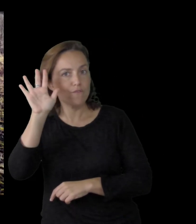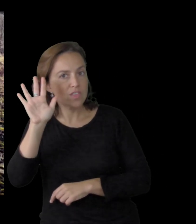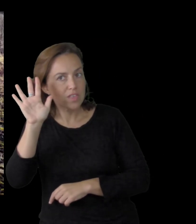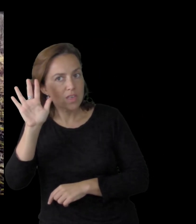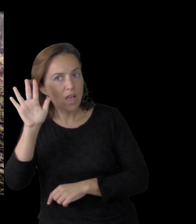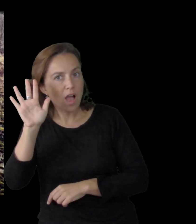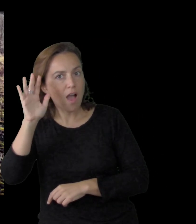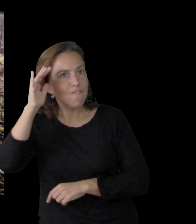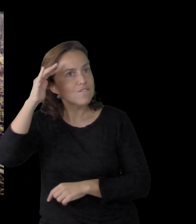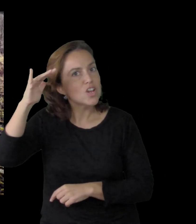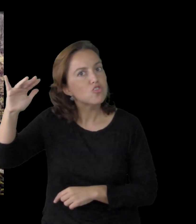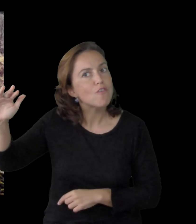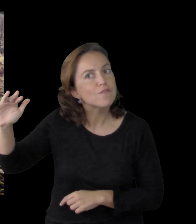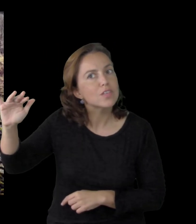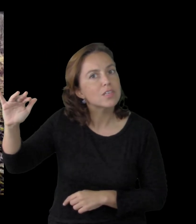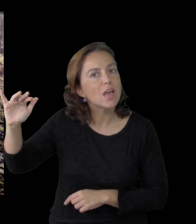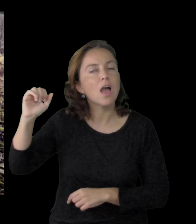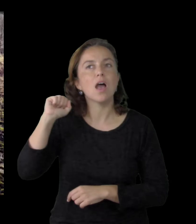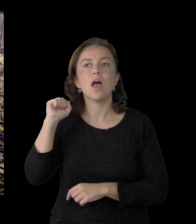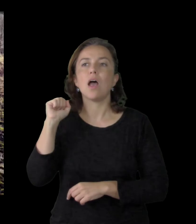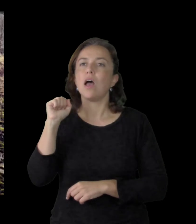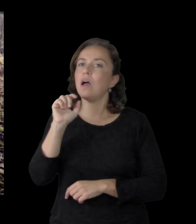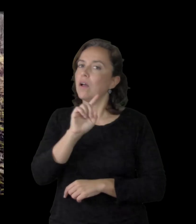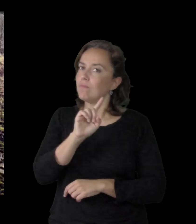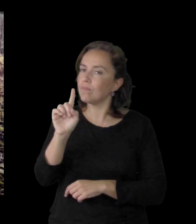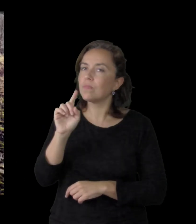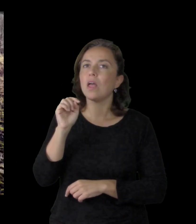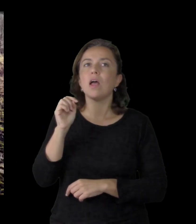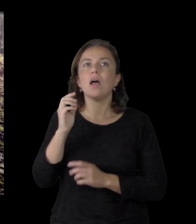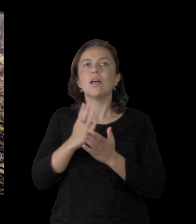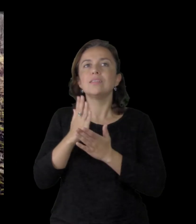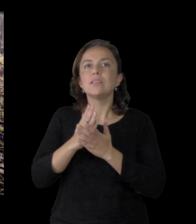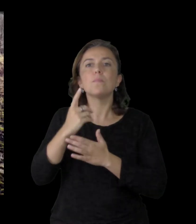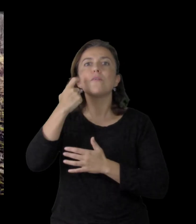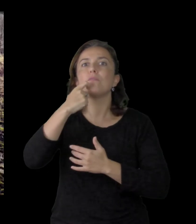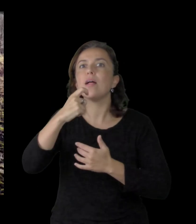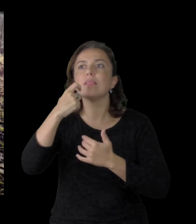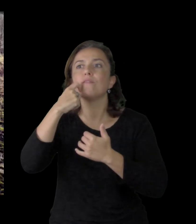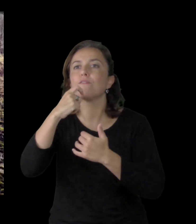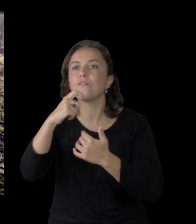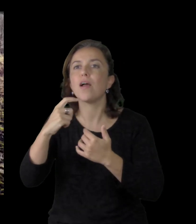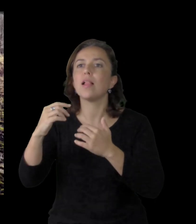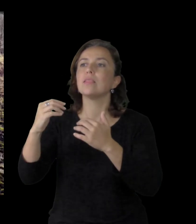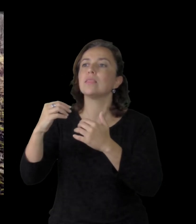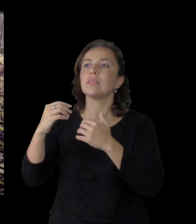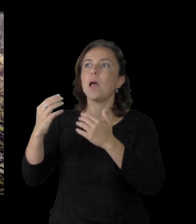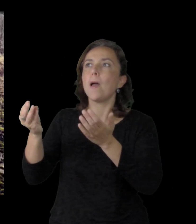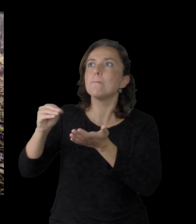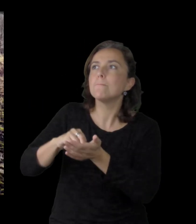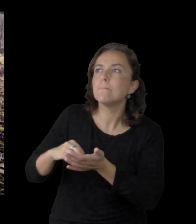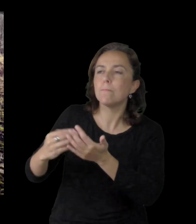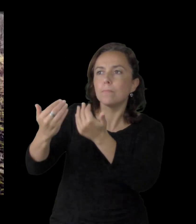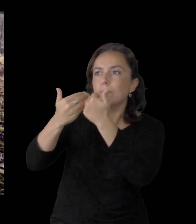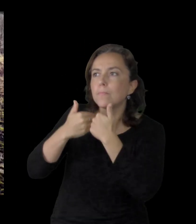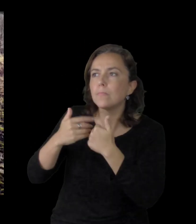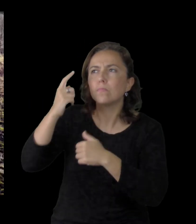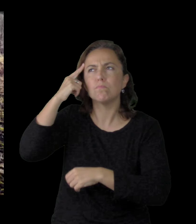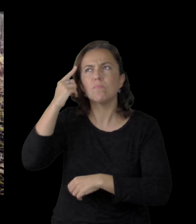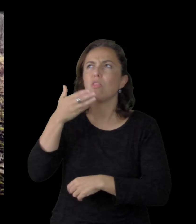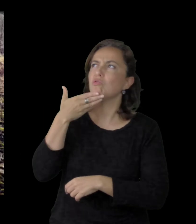estamos en camino a hacernos más preguntas, a cuestionar esta visión del tiempo